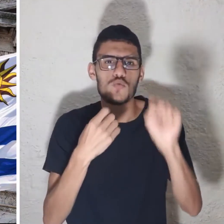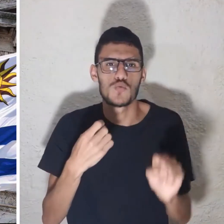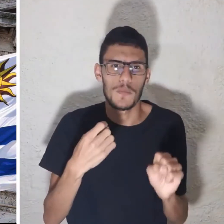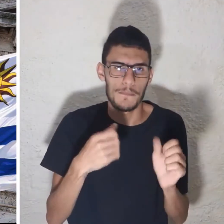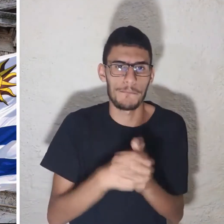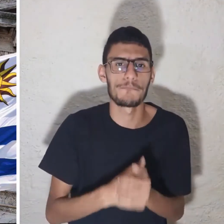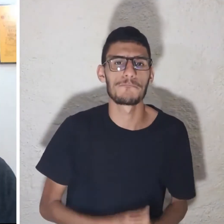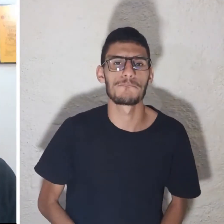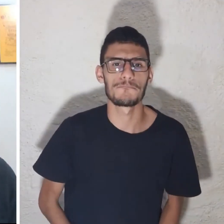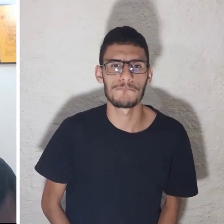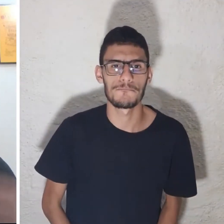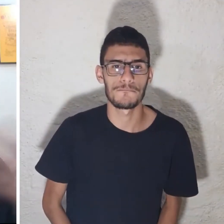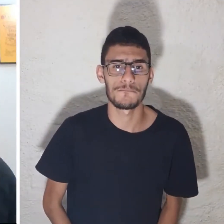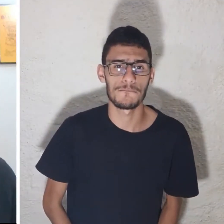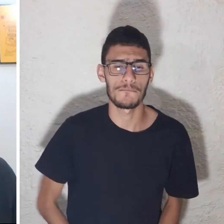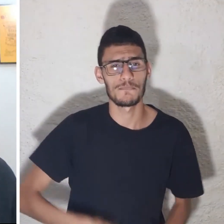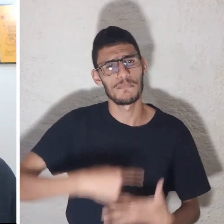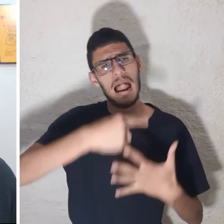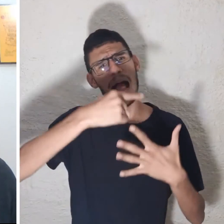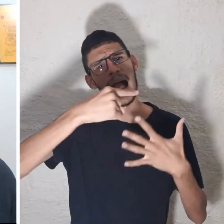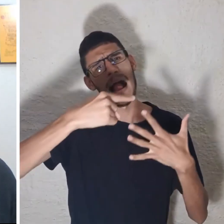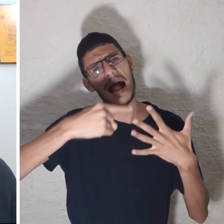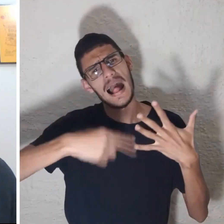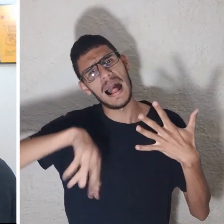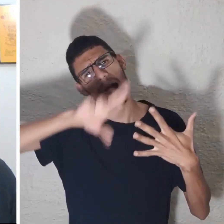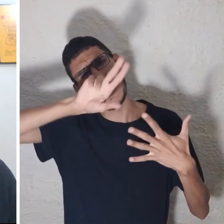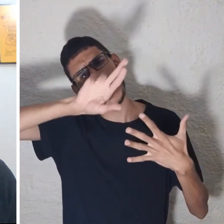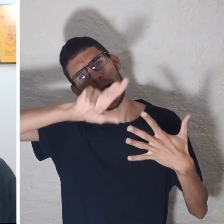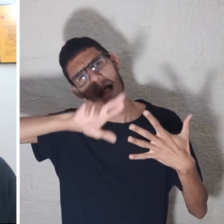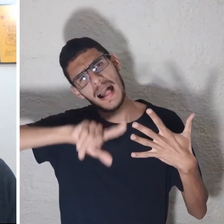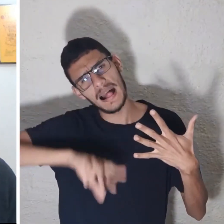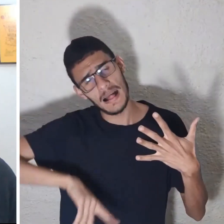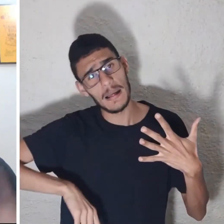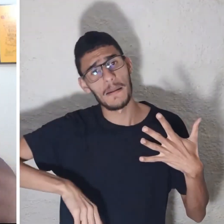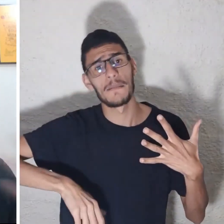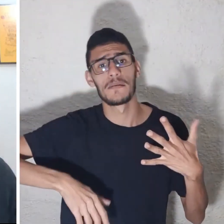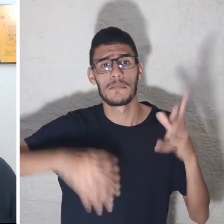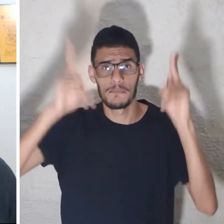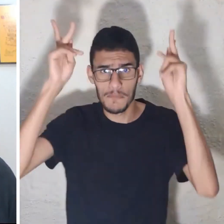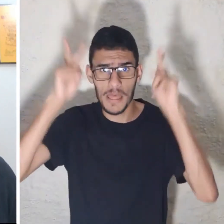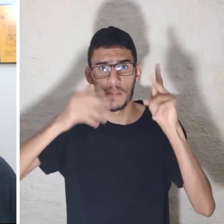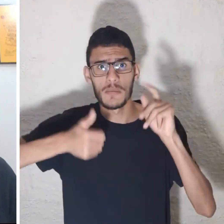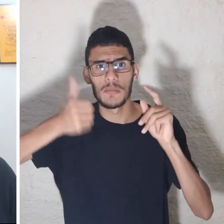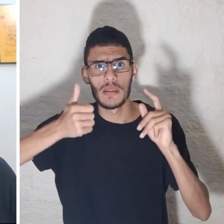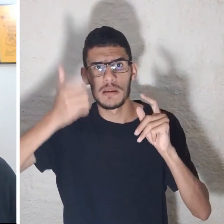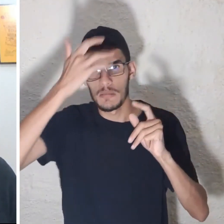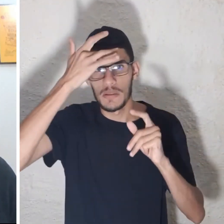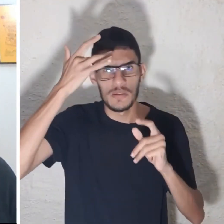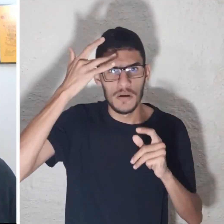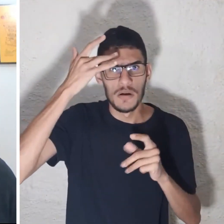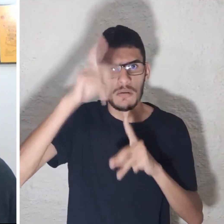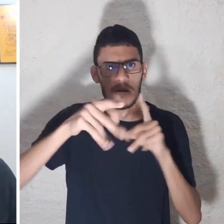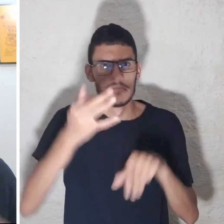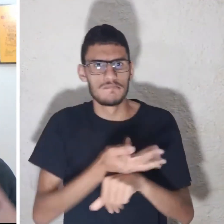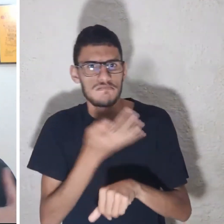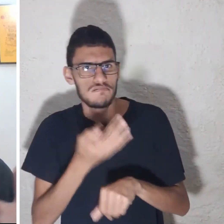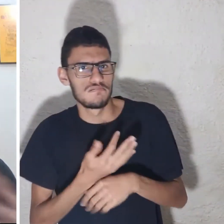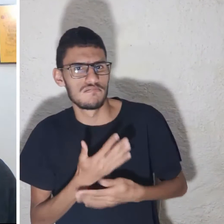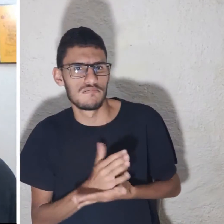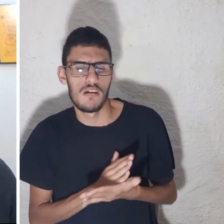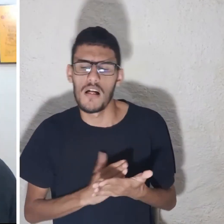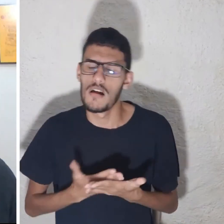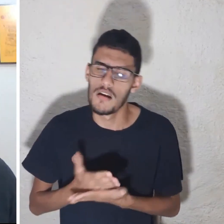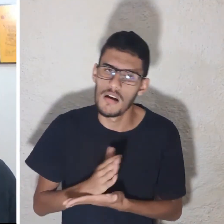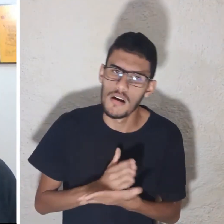ao sul. Bem, e fora essas questões todas, né, o governo do Dom Pedro I foi se desgastando. Ele